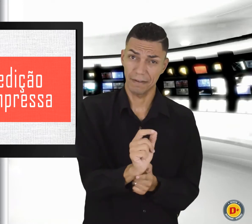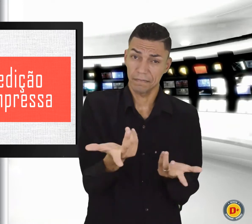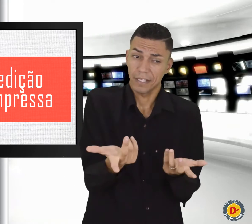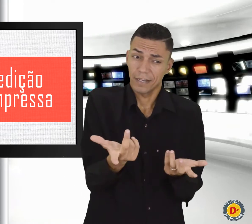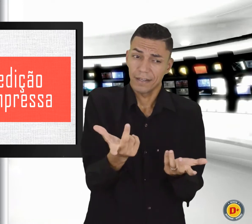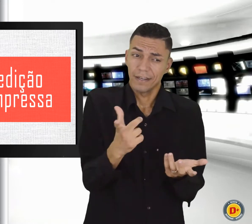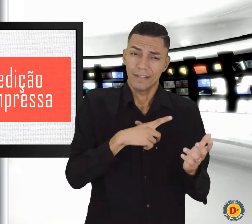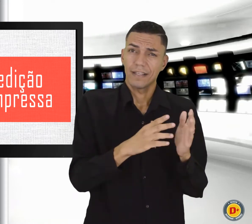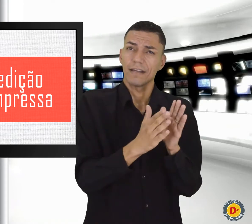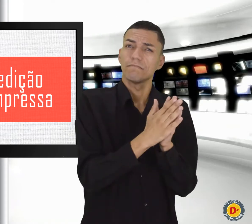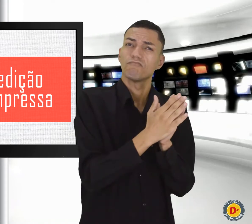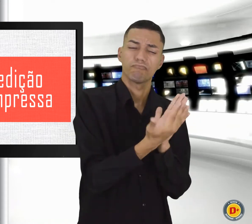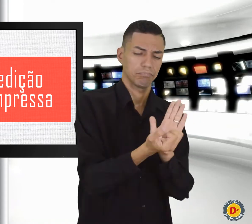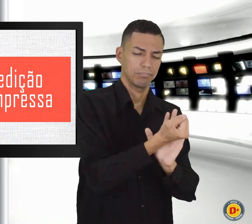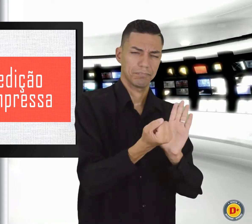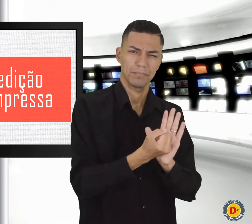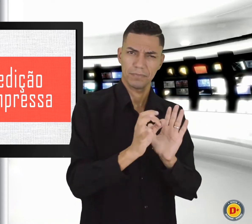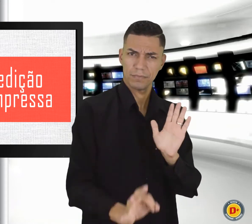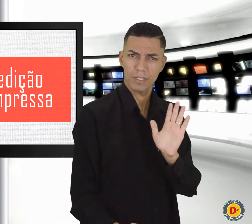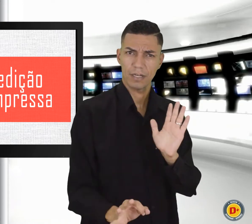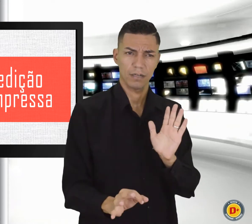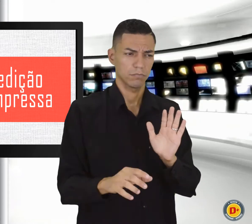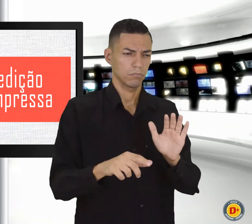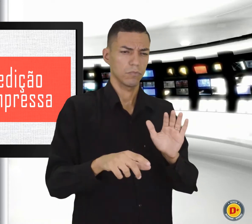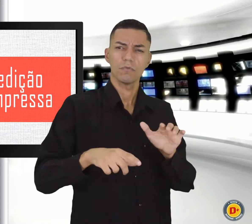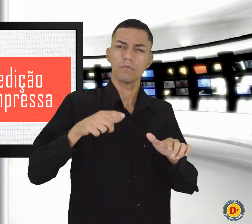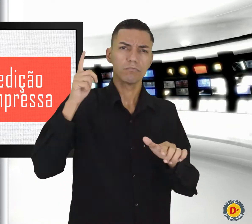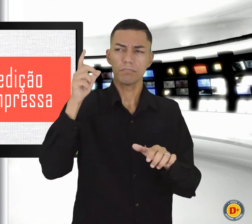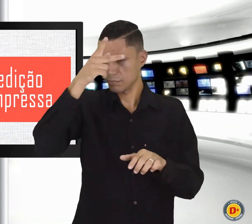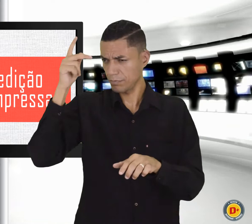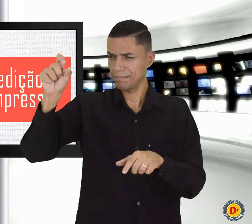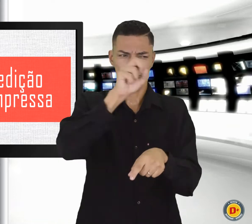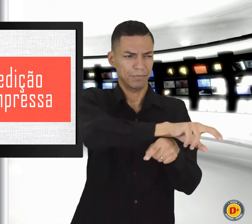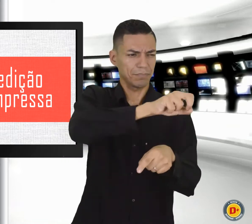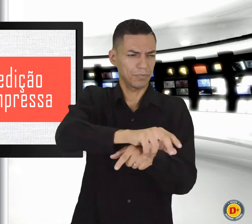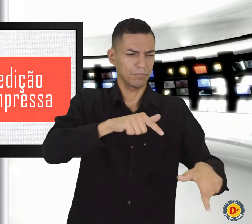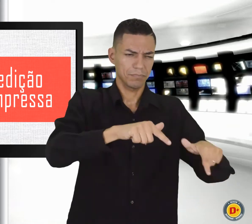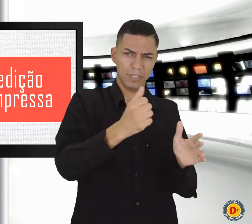assinada, apoio no treinamento pós-colocação no local de